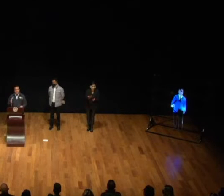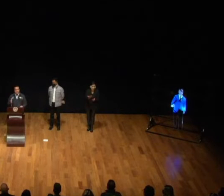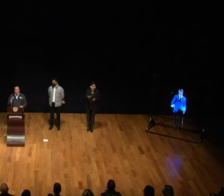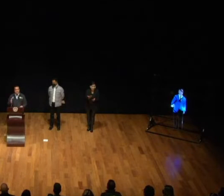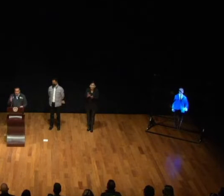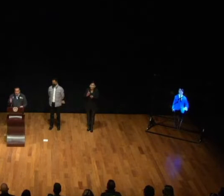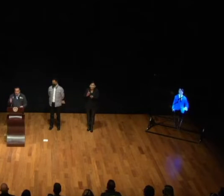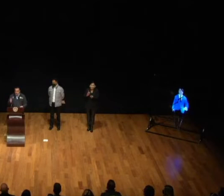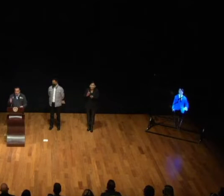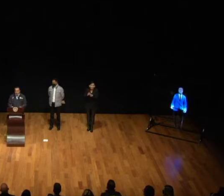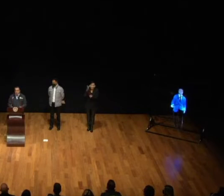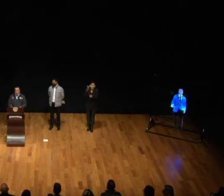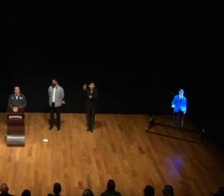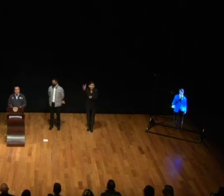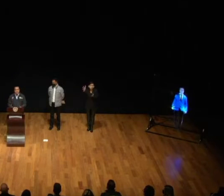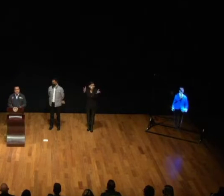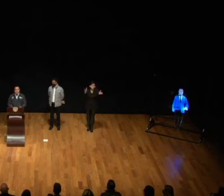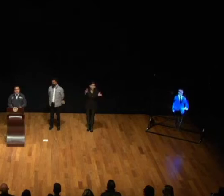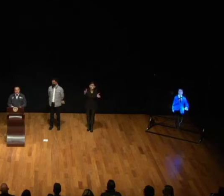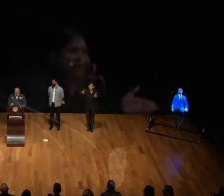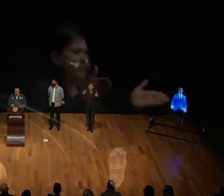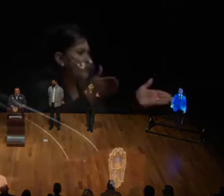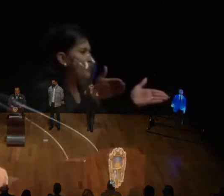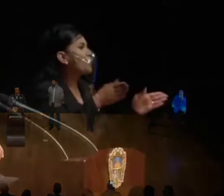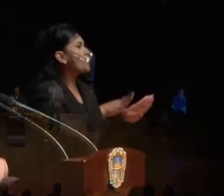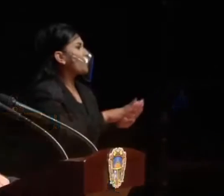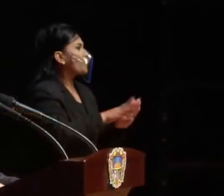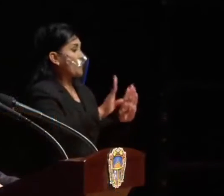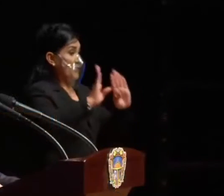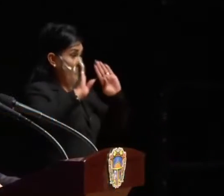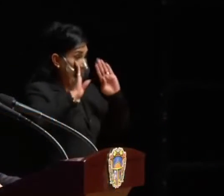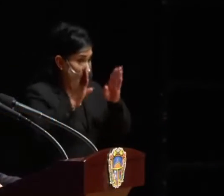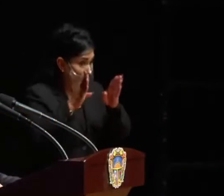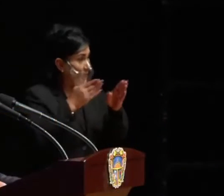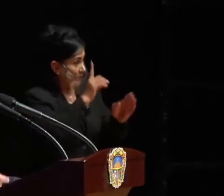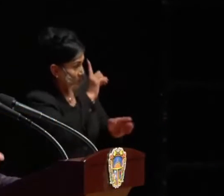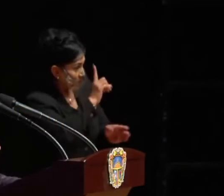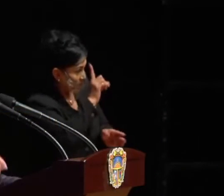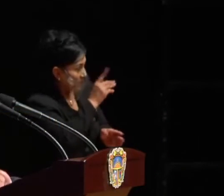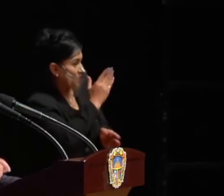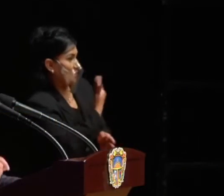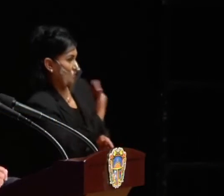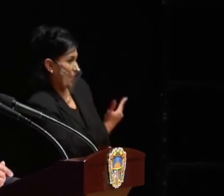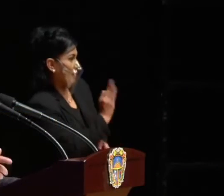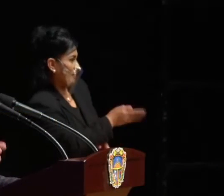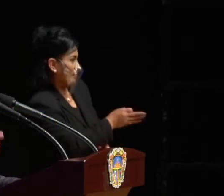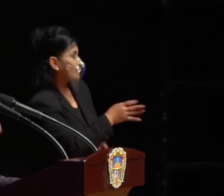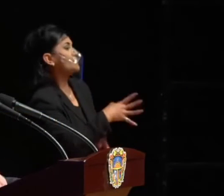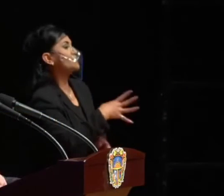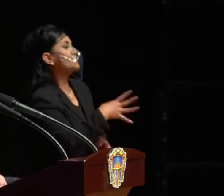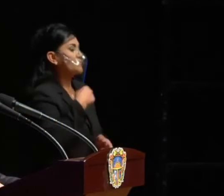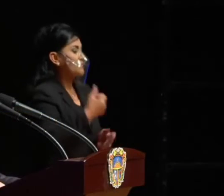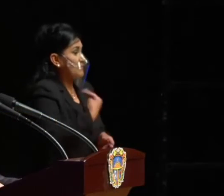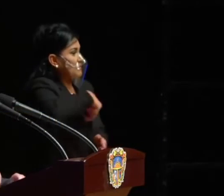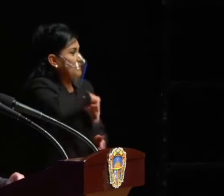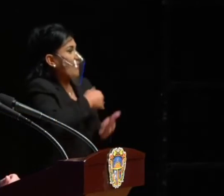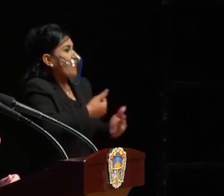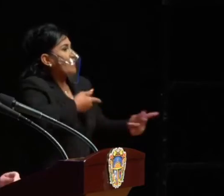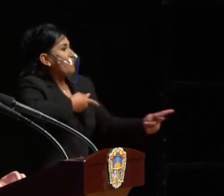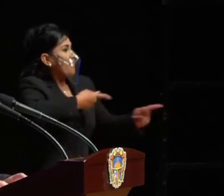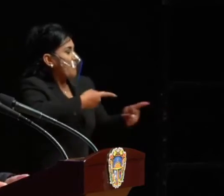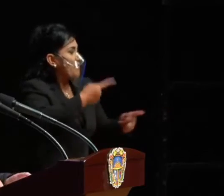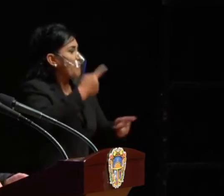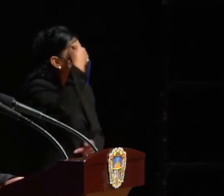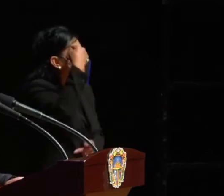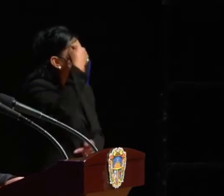debíamos enfocar nuestros esfuerzos para estar preparados y para poder lograr la construcción de